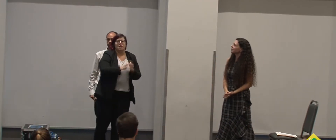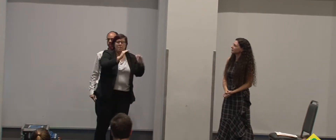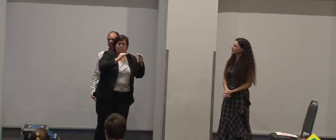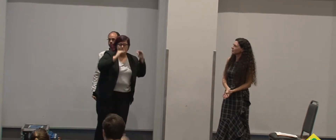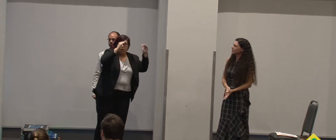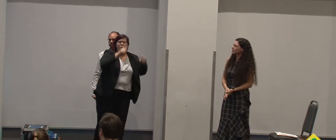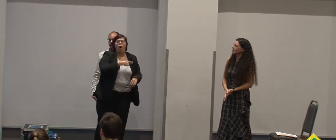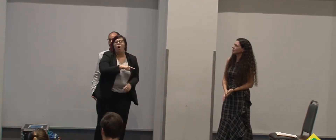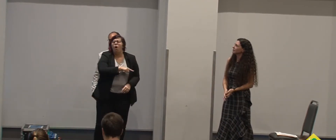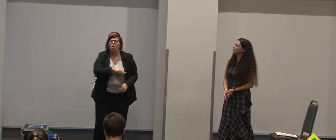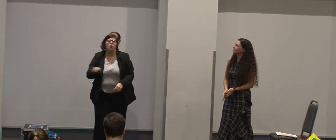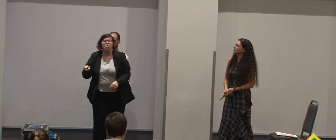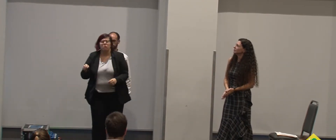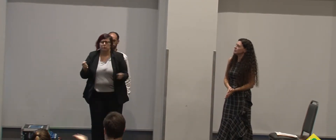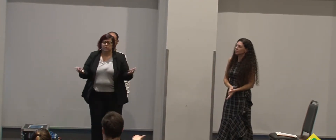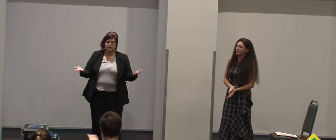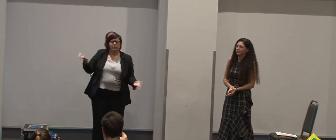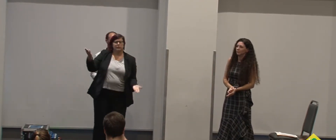ensinados.